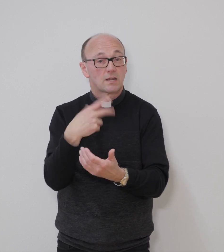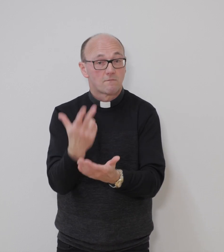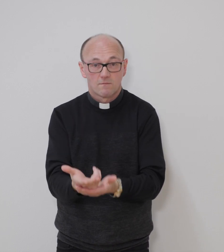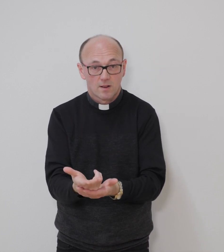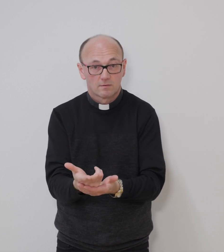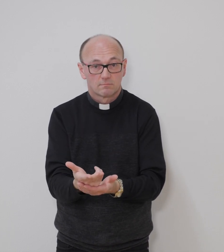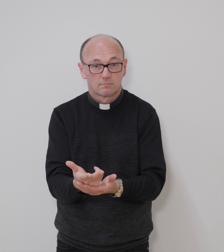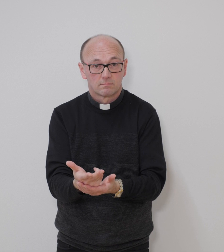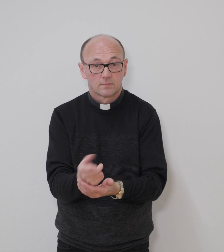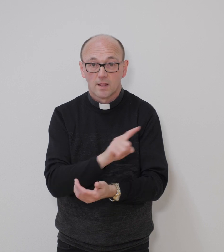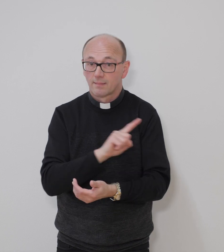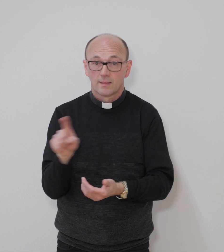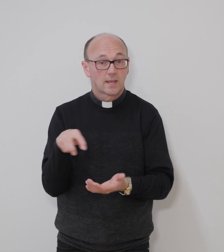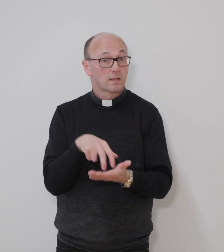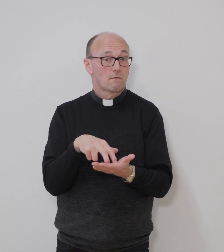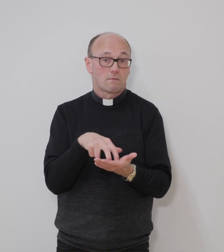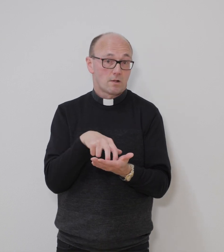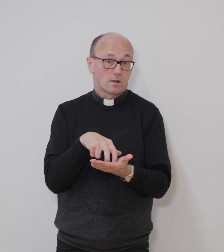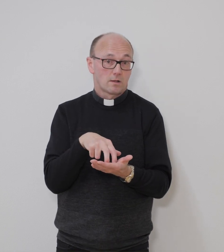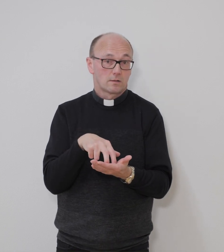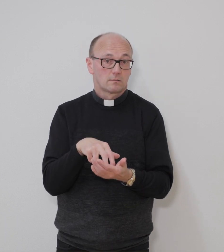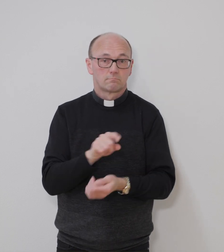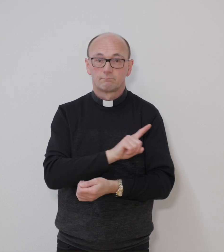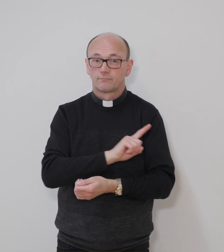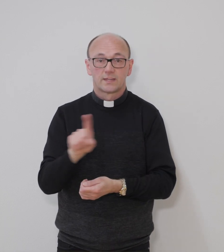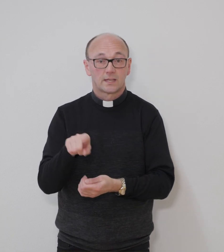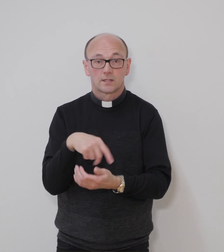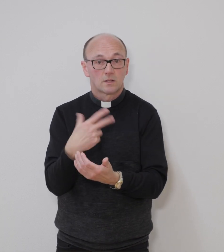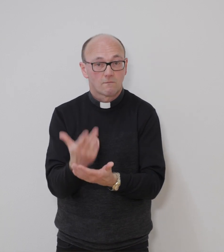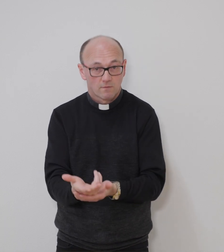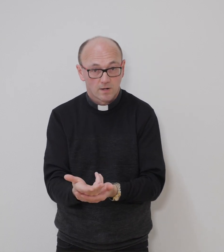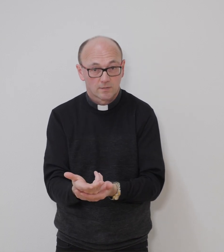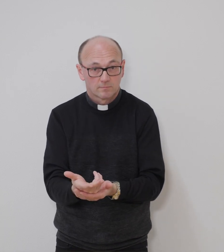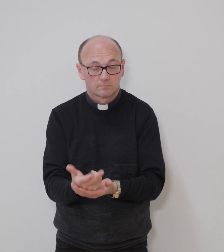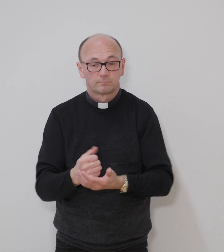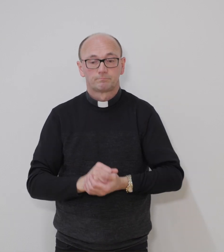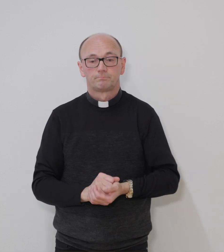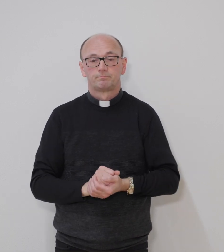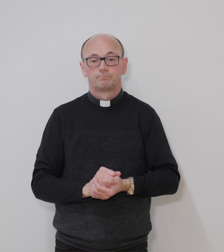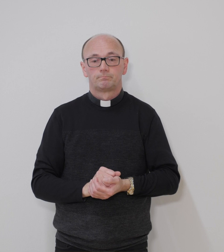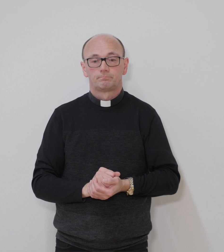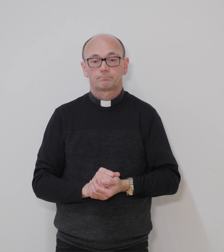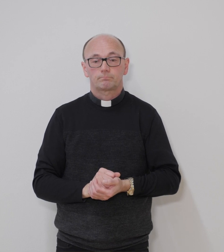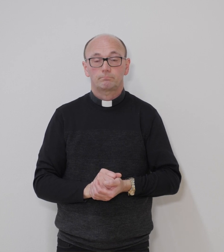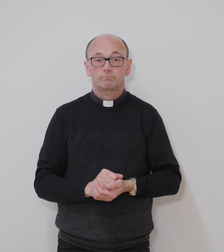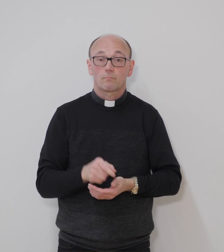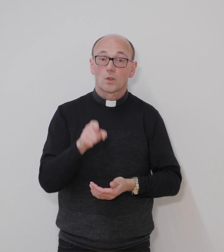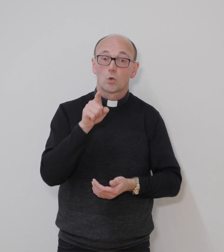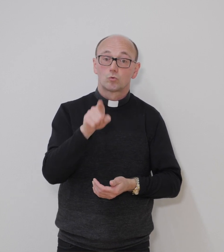Todesbangen. Du bist der Stab der Pilger,